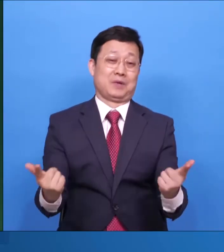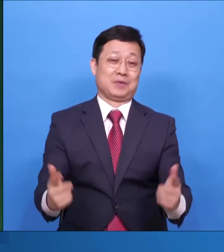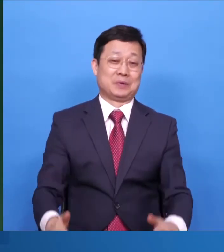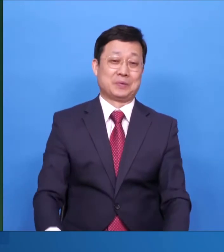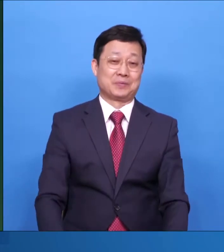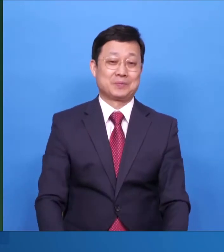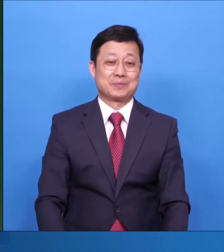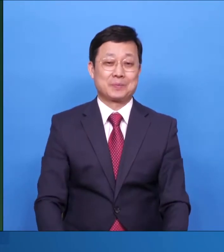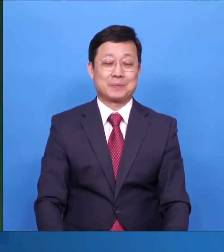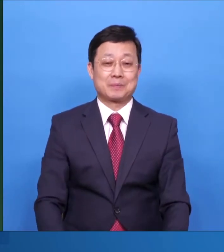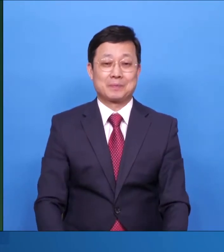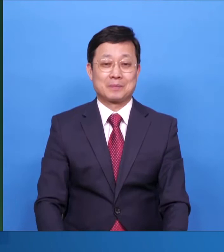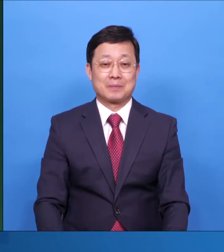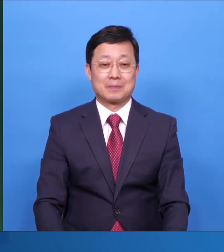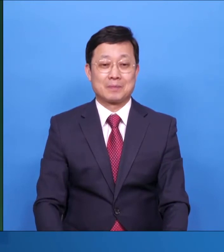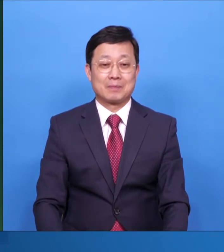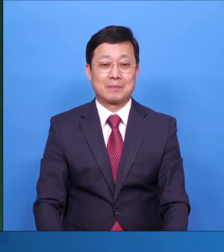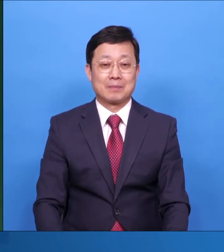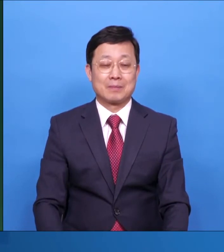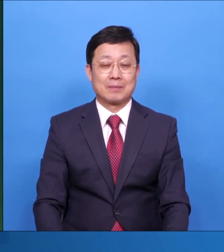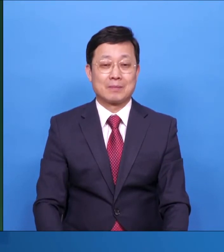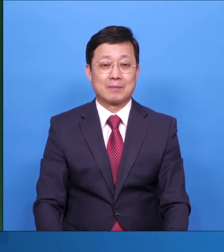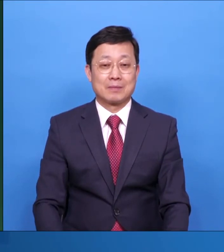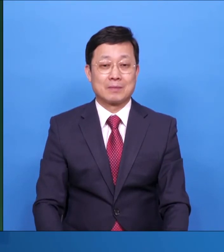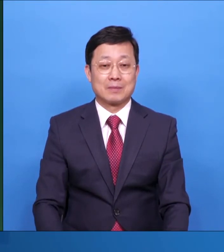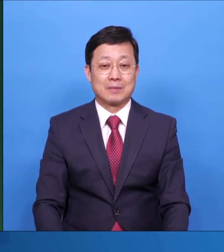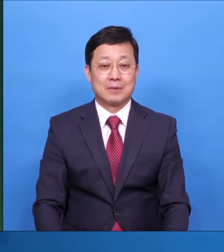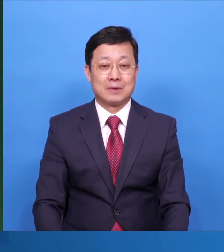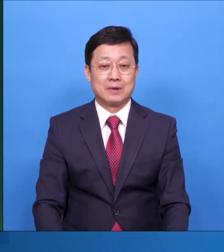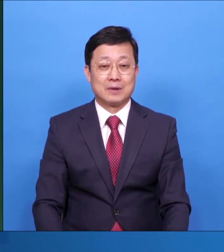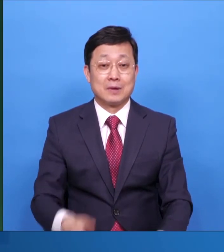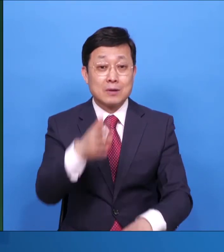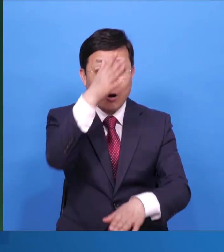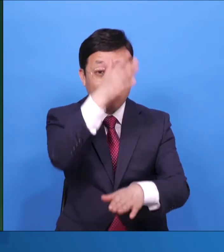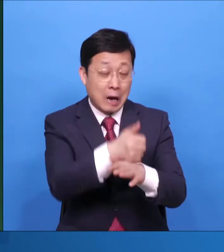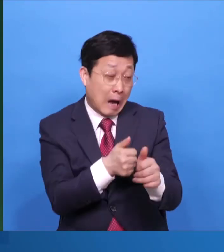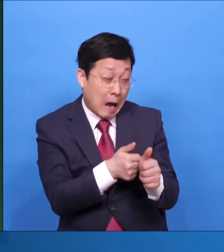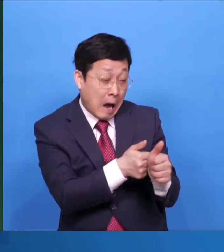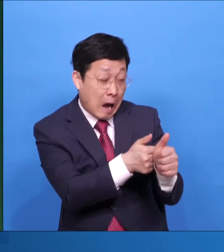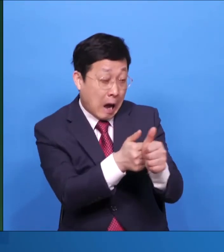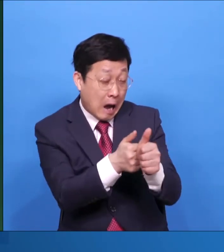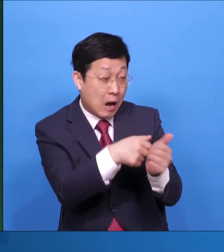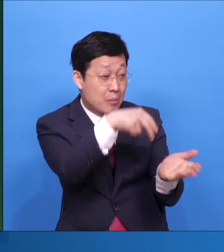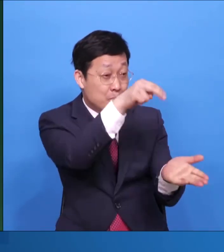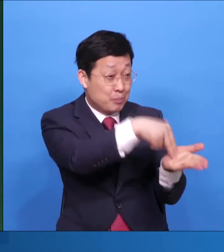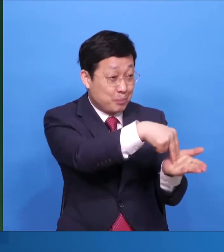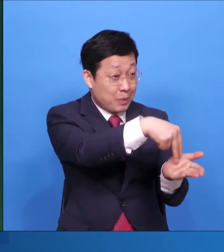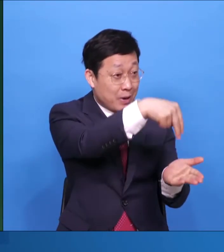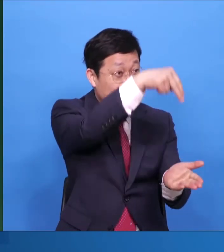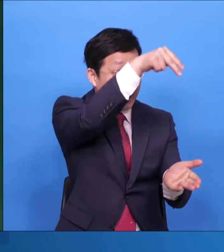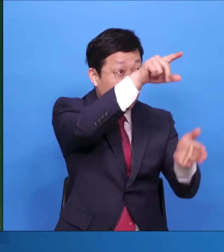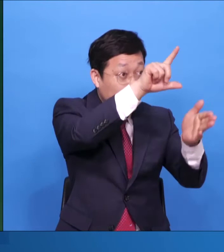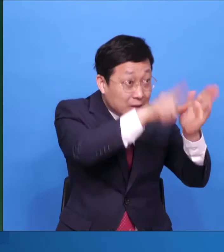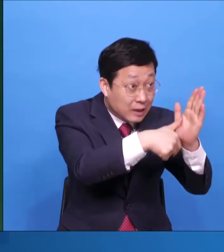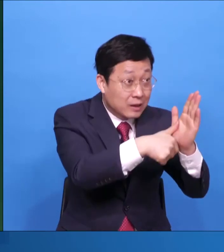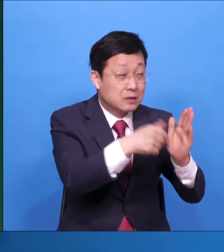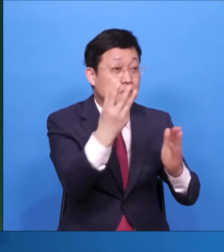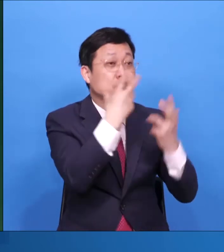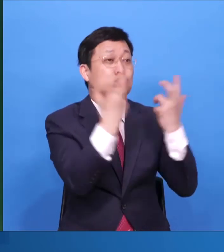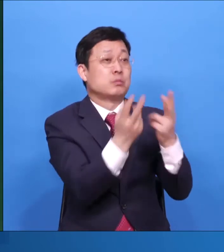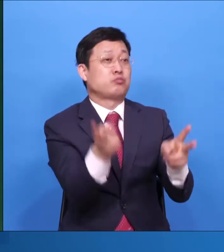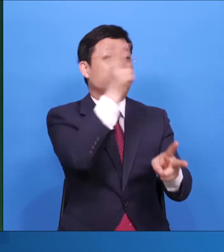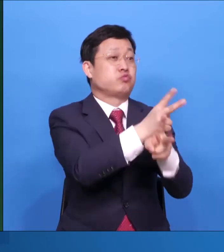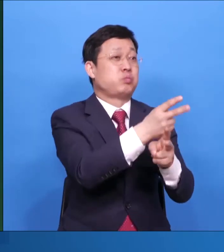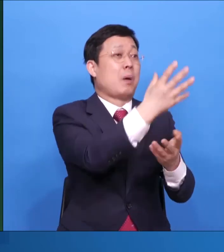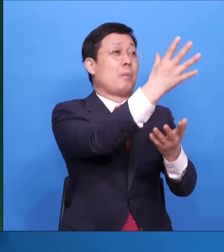ahora eso no son problemas. 이렇게 해서 결국은 엘리사를 통해서 놀라운 일이 벌어집니다. De esta manera es que a través de